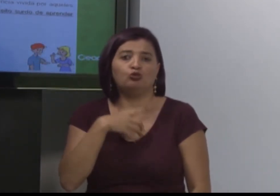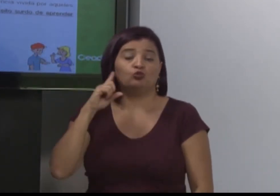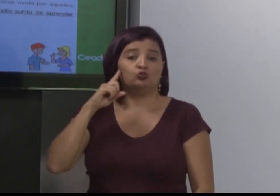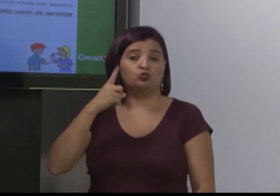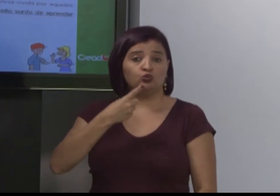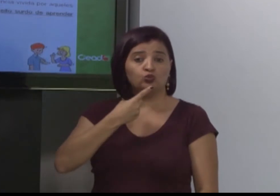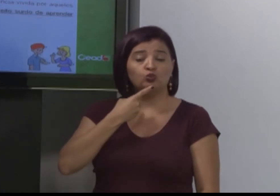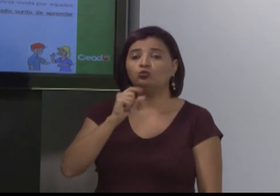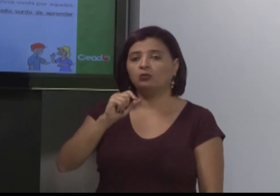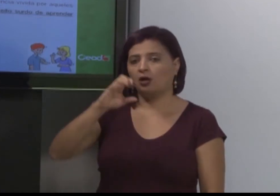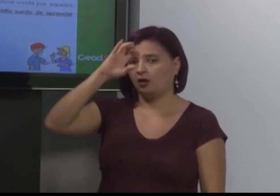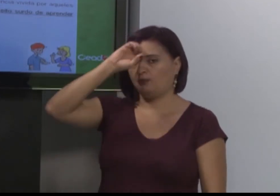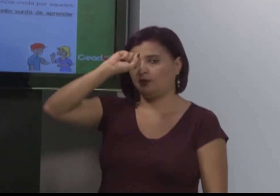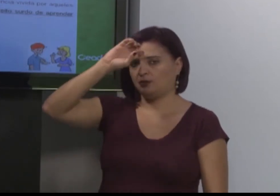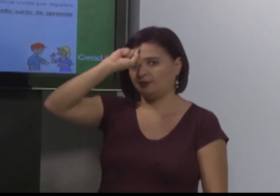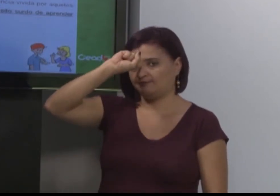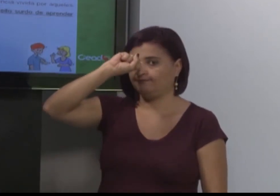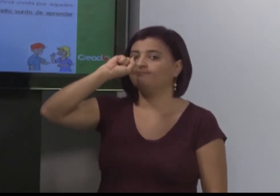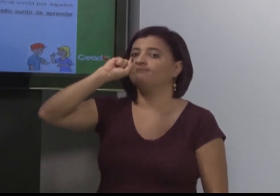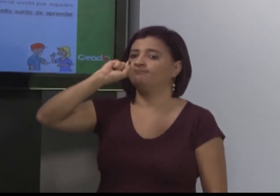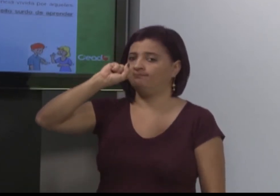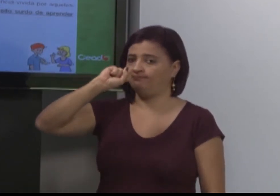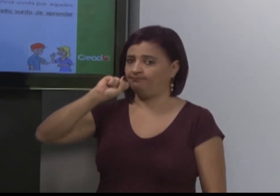A pedagogia visual